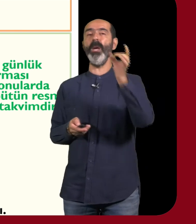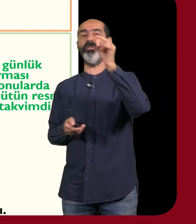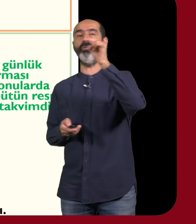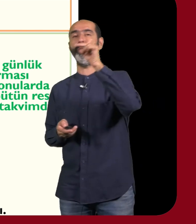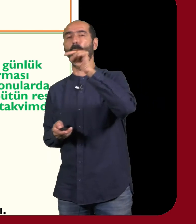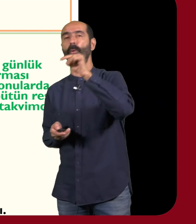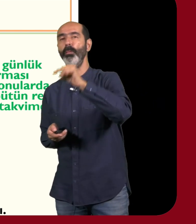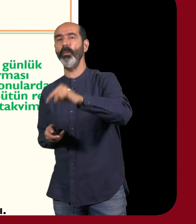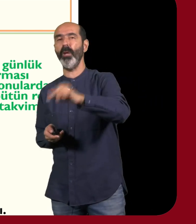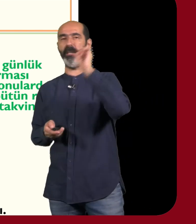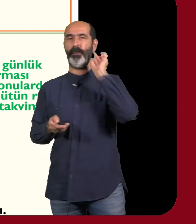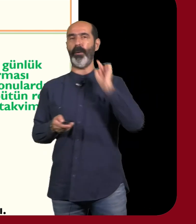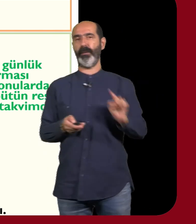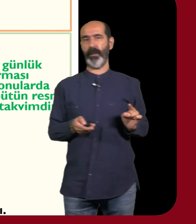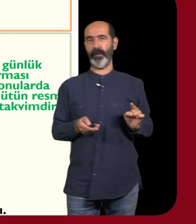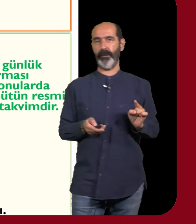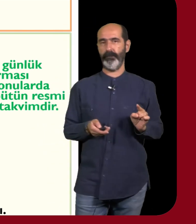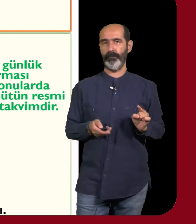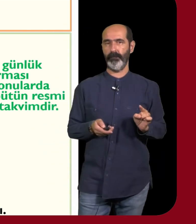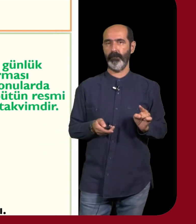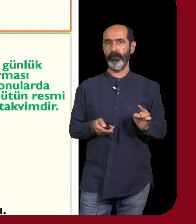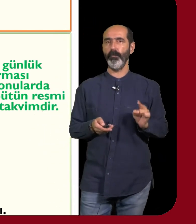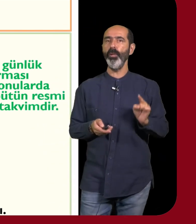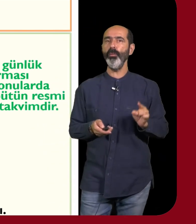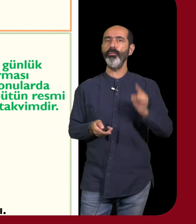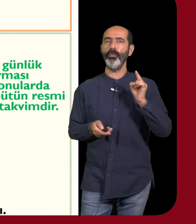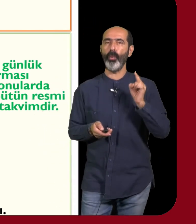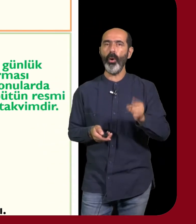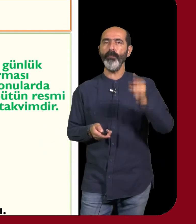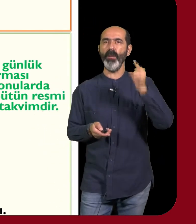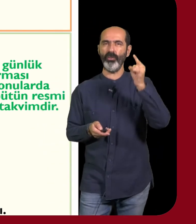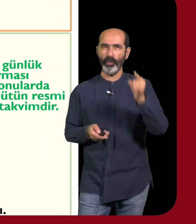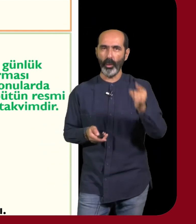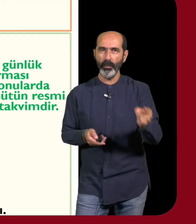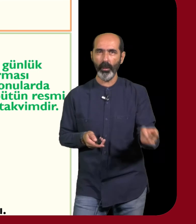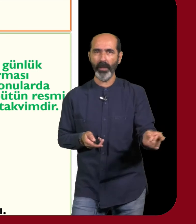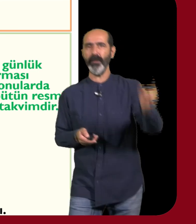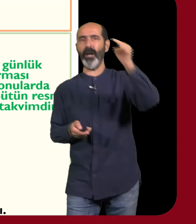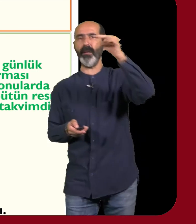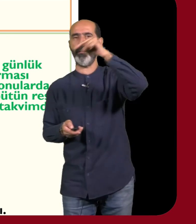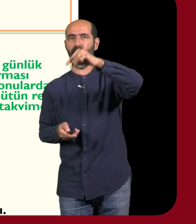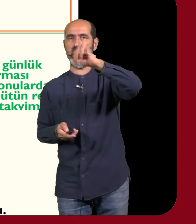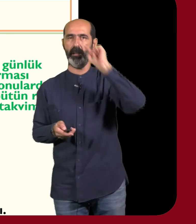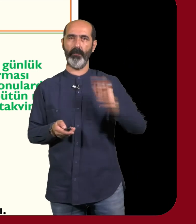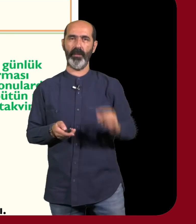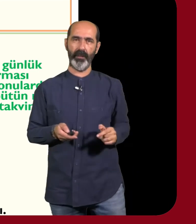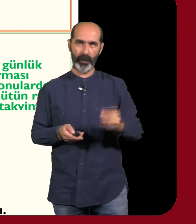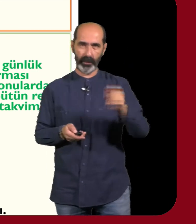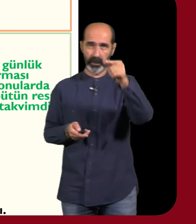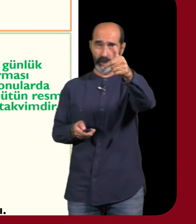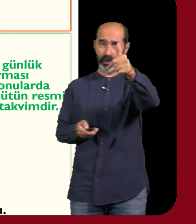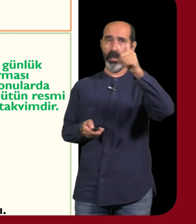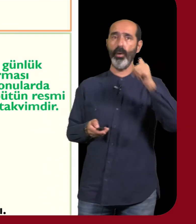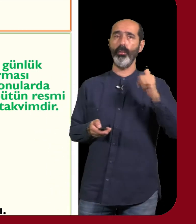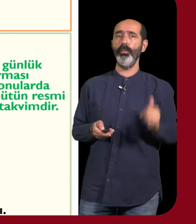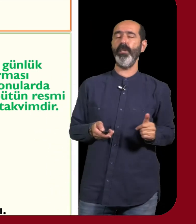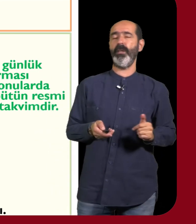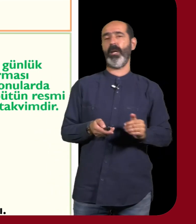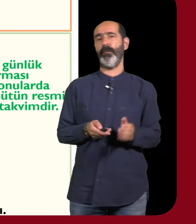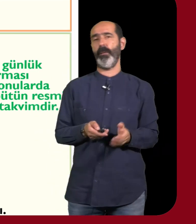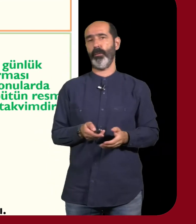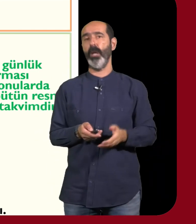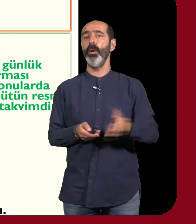1315 doğumluları ifade eder mi 315 doğumluların askere alınmasını ifade eder ki yolda